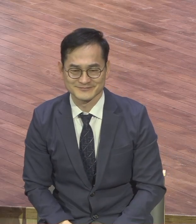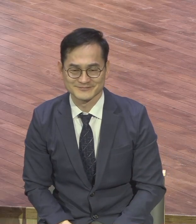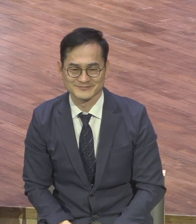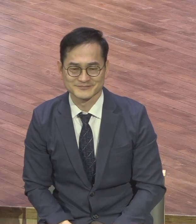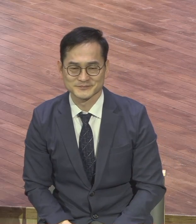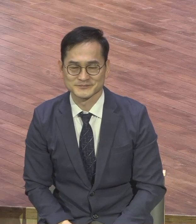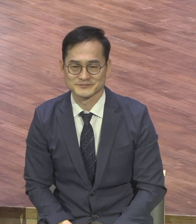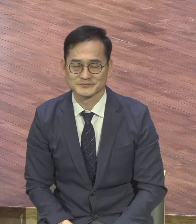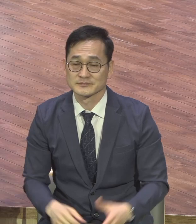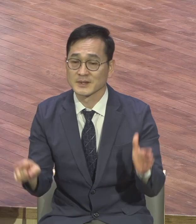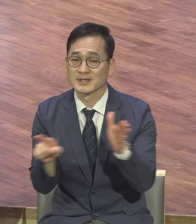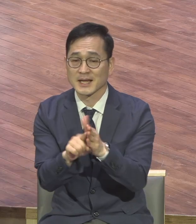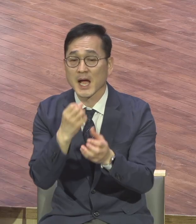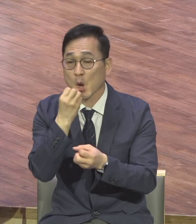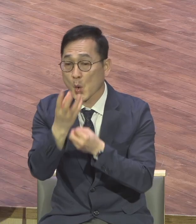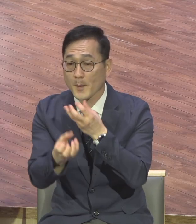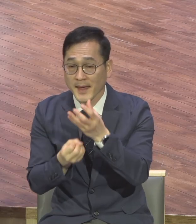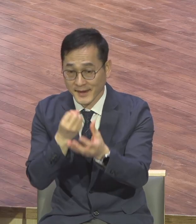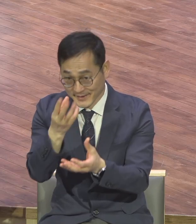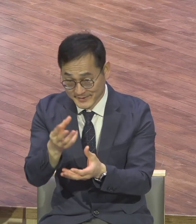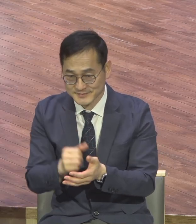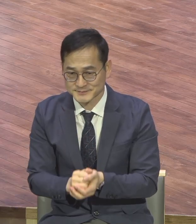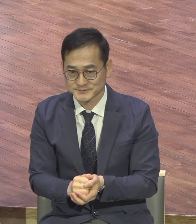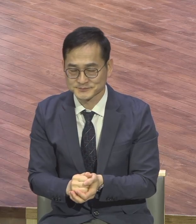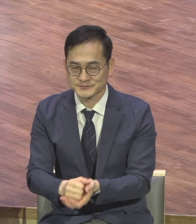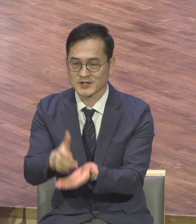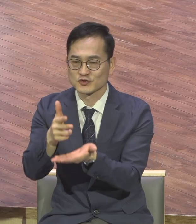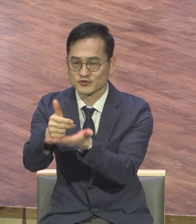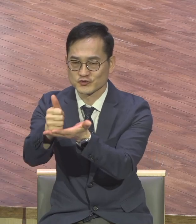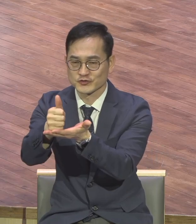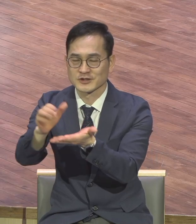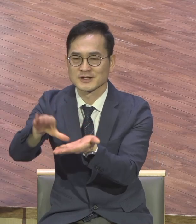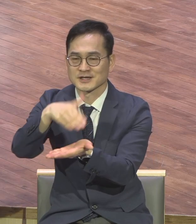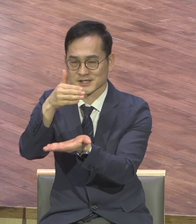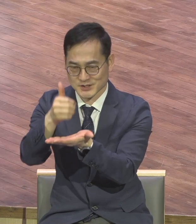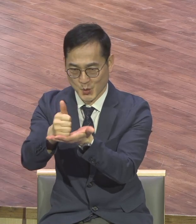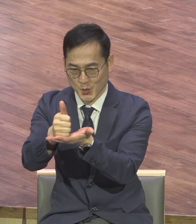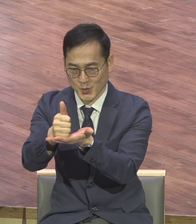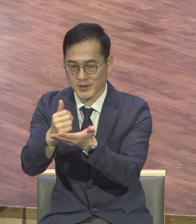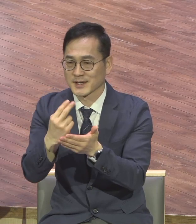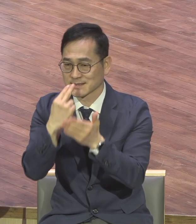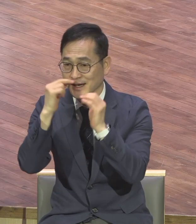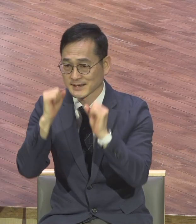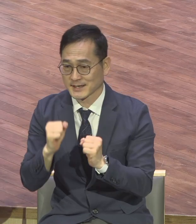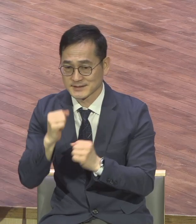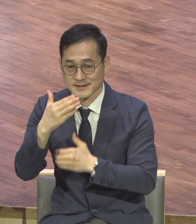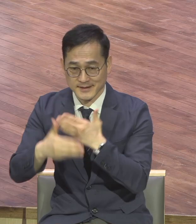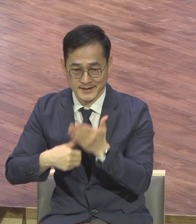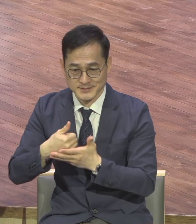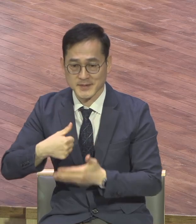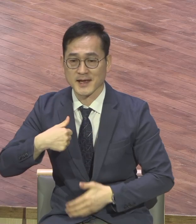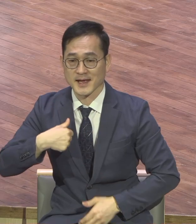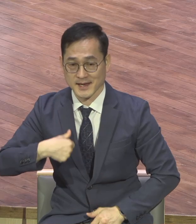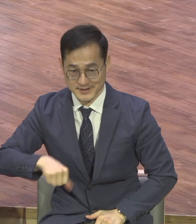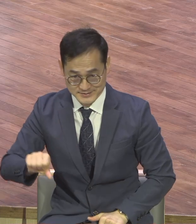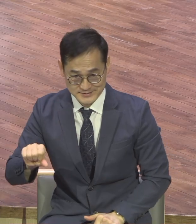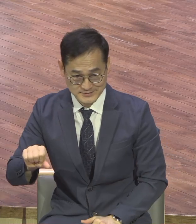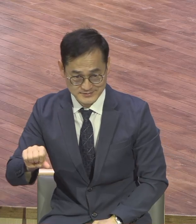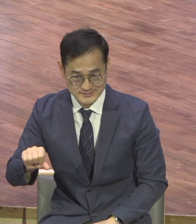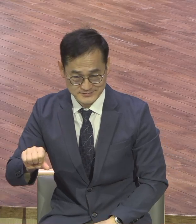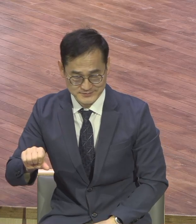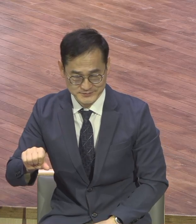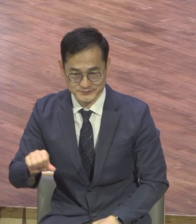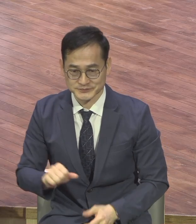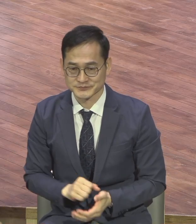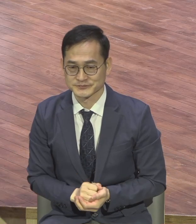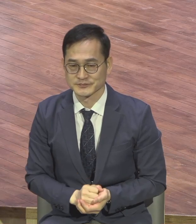자, 신앙 고백합니다. 주는 그리스도시요 살아계신 하나님의 아들이십니다. 아멘.